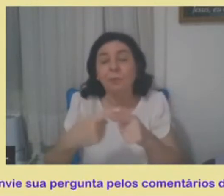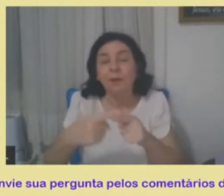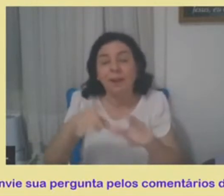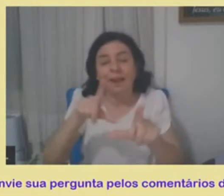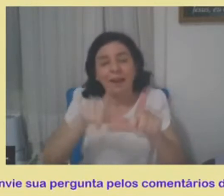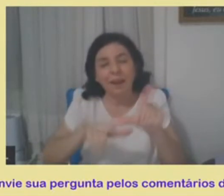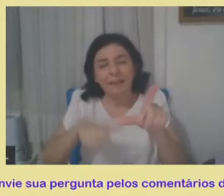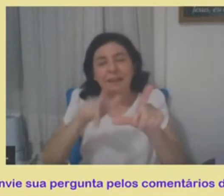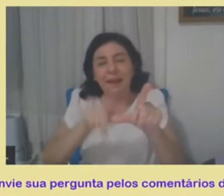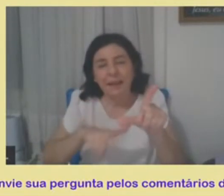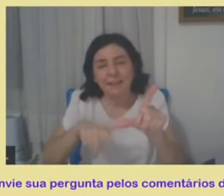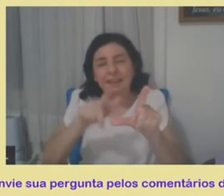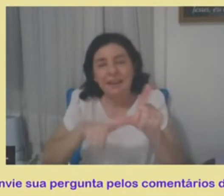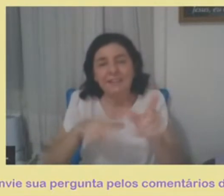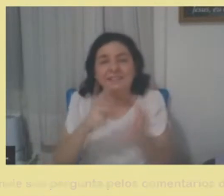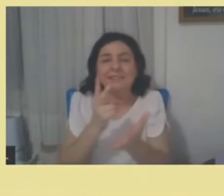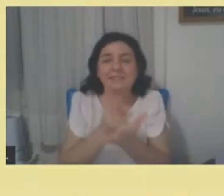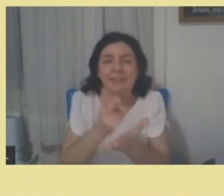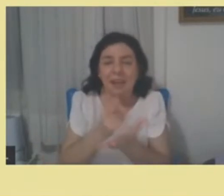Tem um sinal?